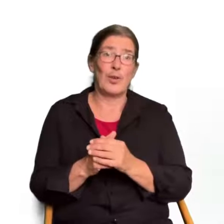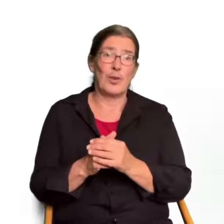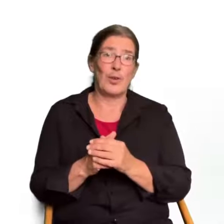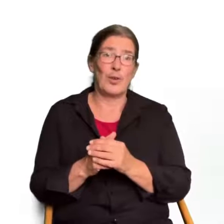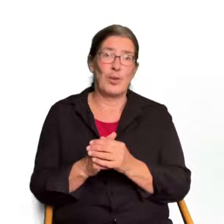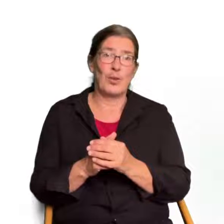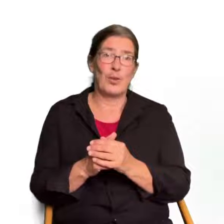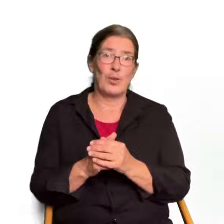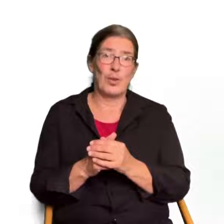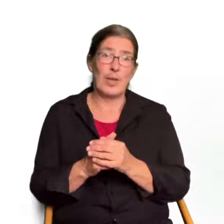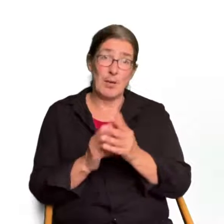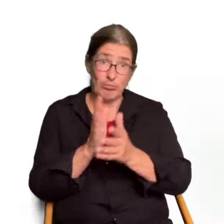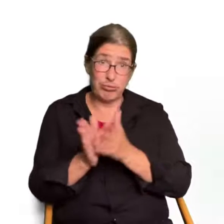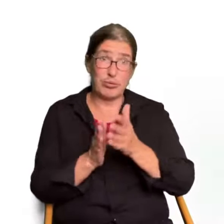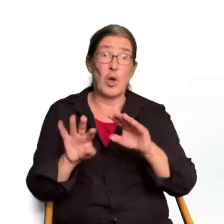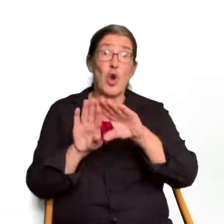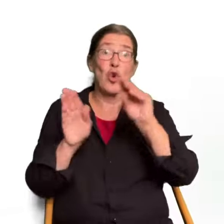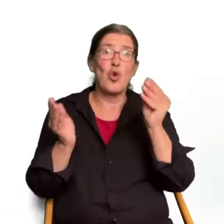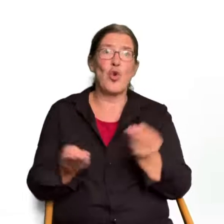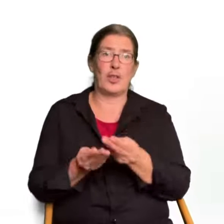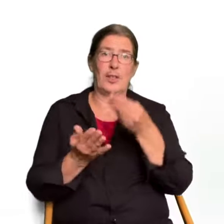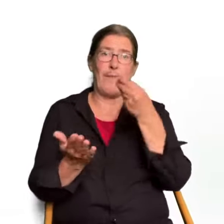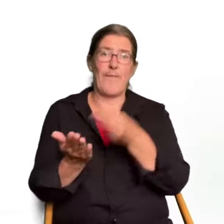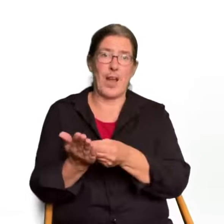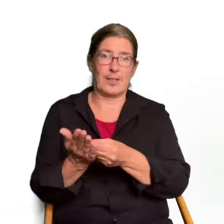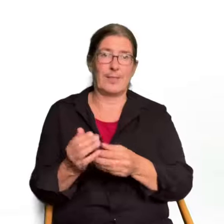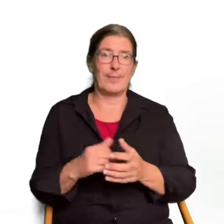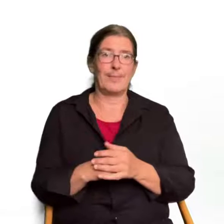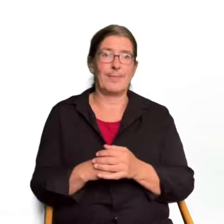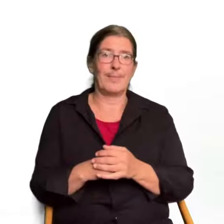für Grundwert und die Gebärde geht so